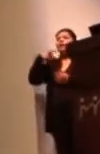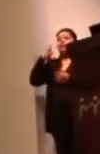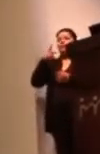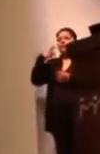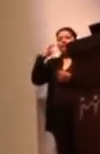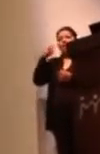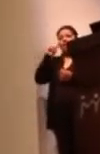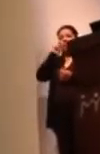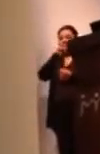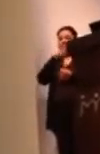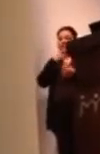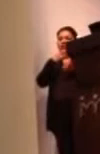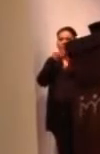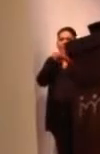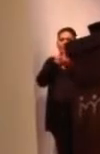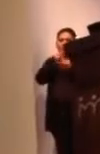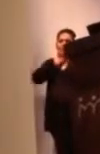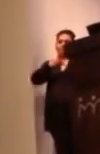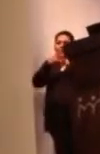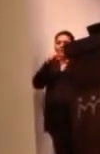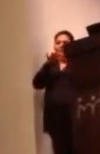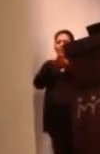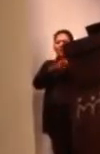tampoco para él es fácil interactuar contigo.